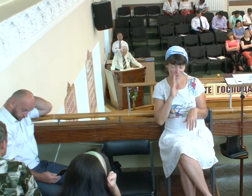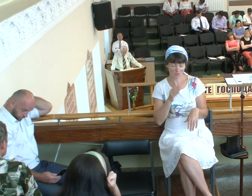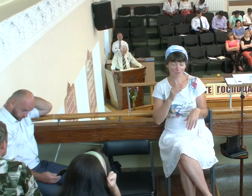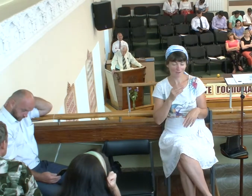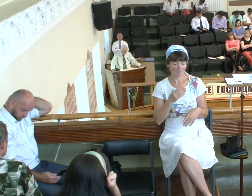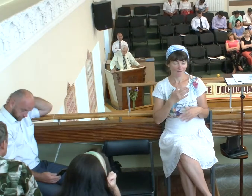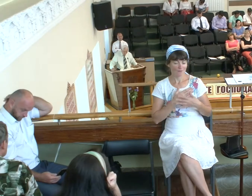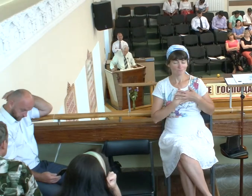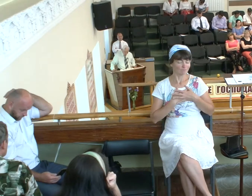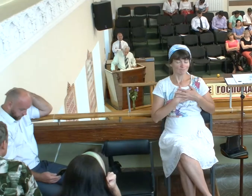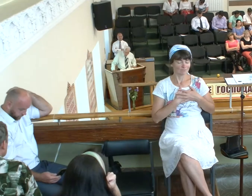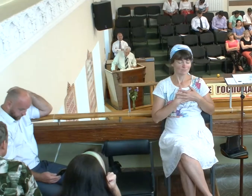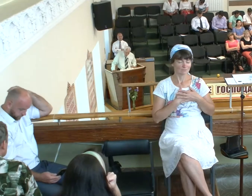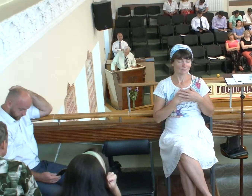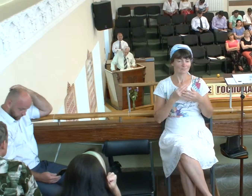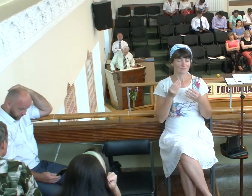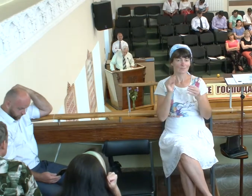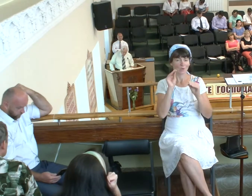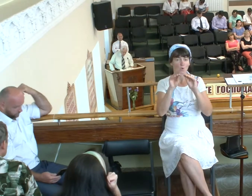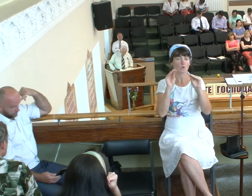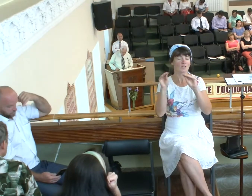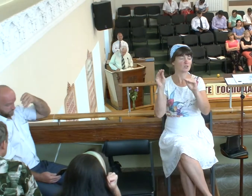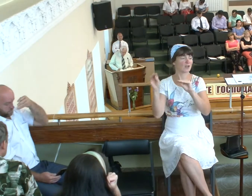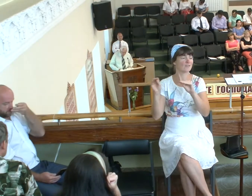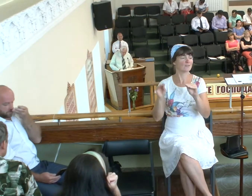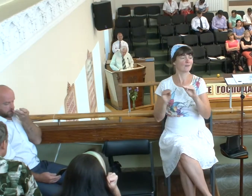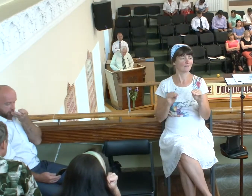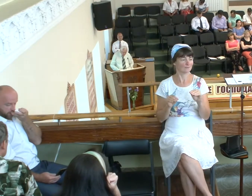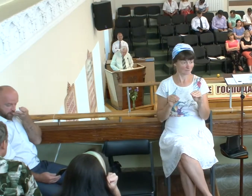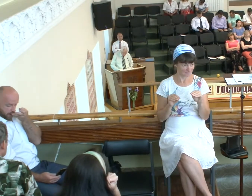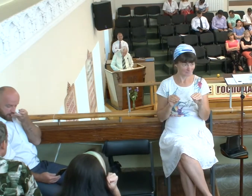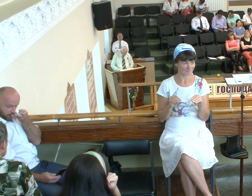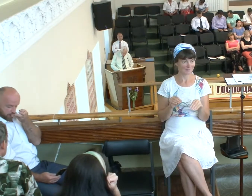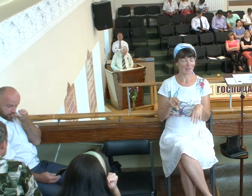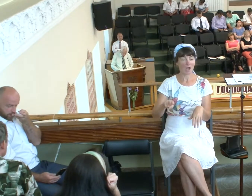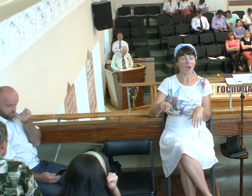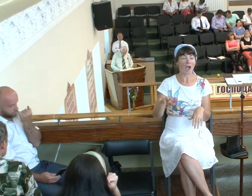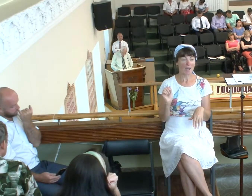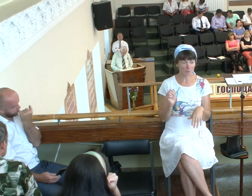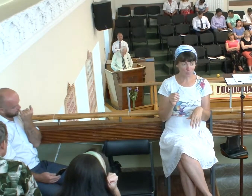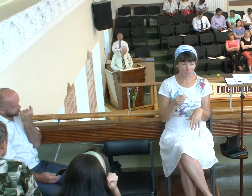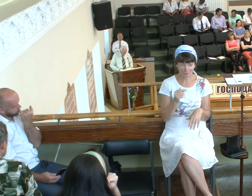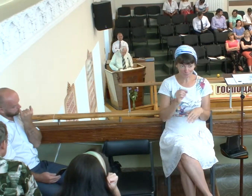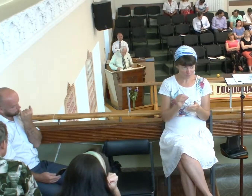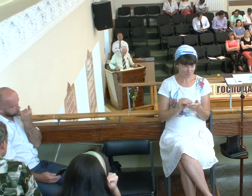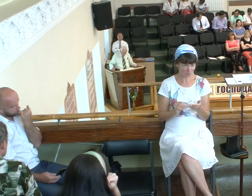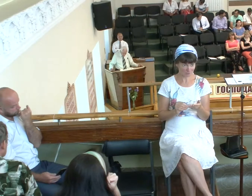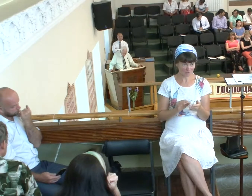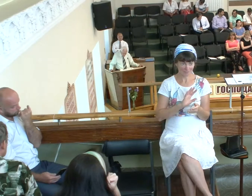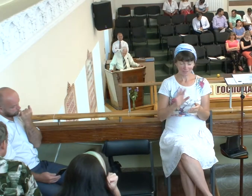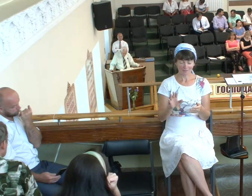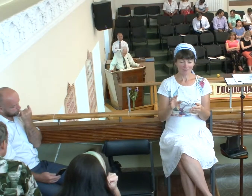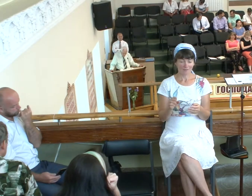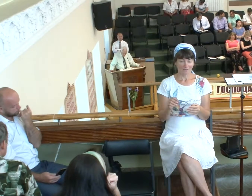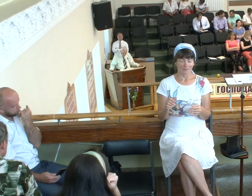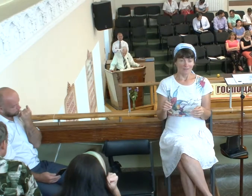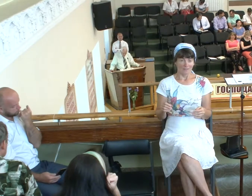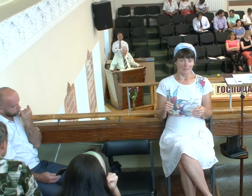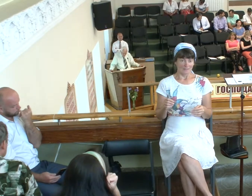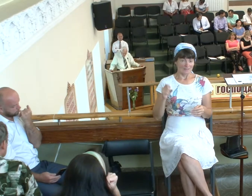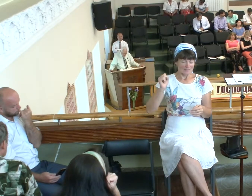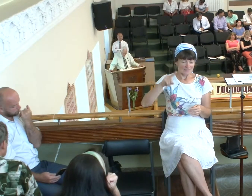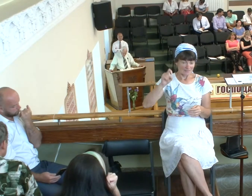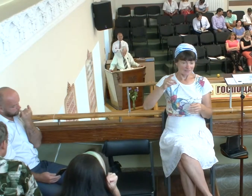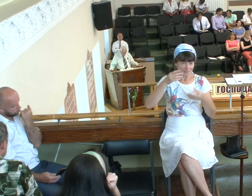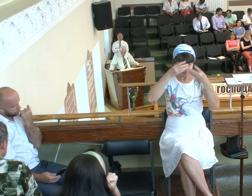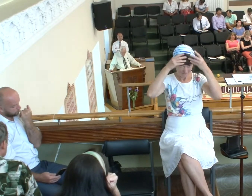глава 3 стиха, он пишет, да будет украшением вашим не внешнее плетение волос, не золотые уборы или